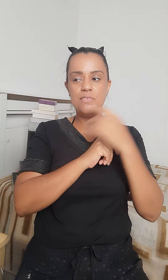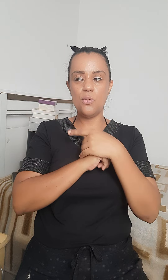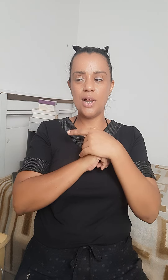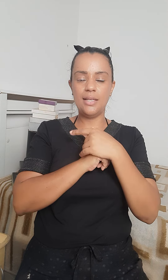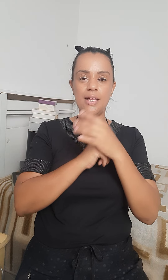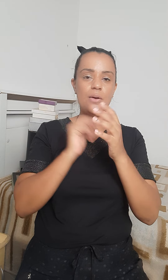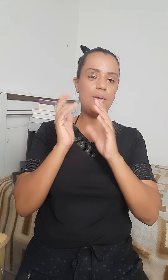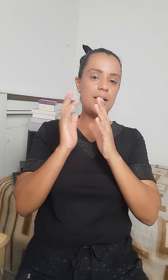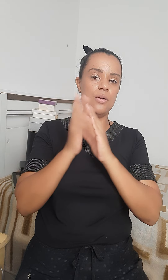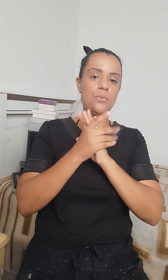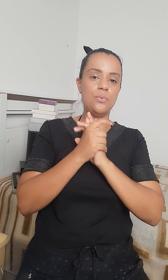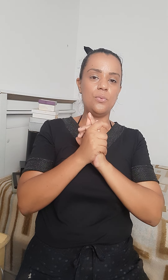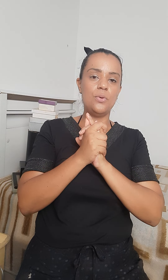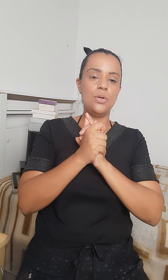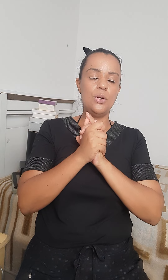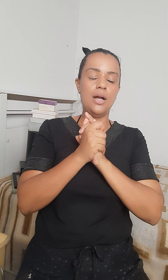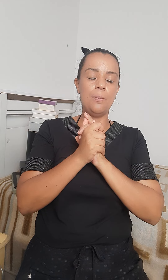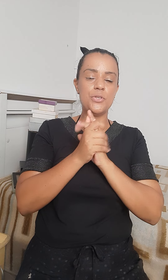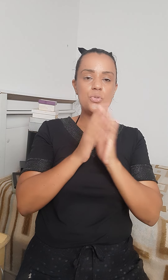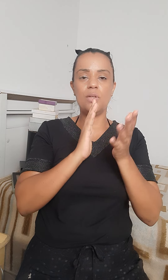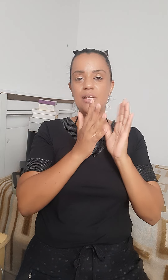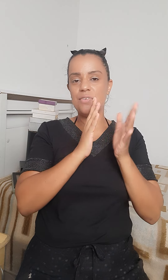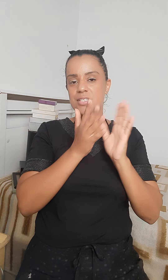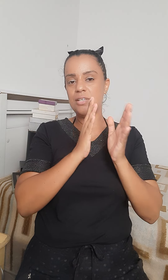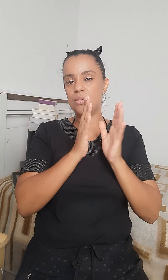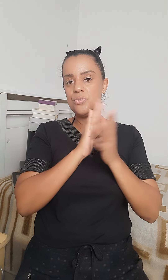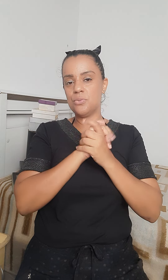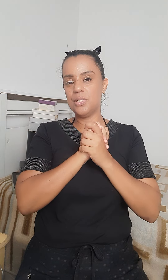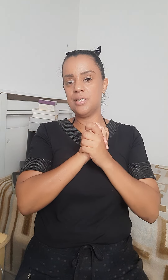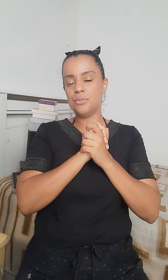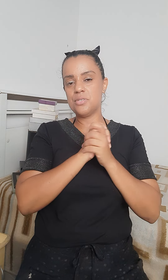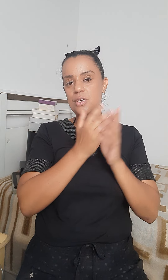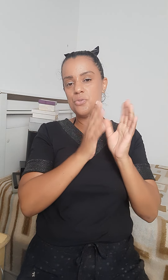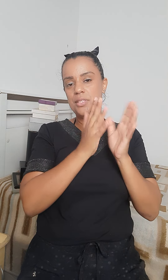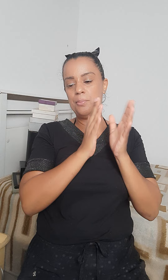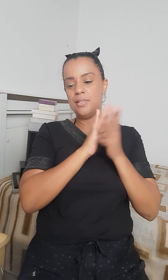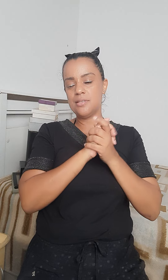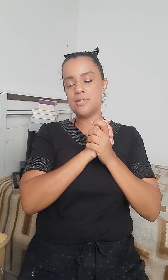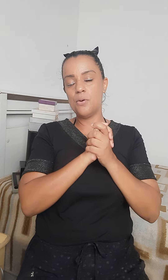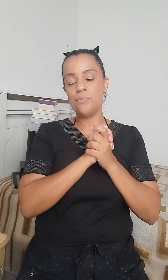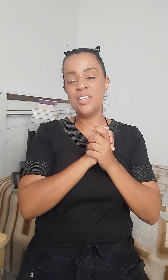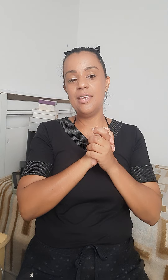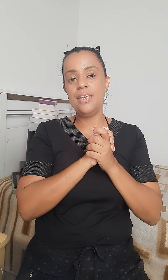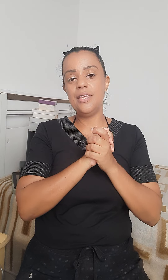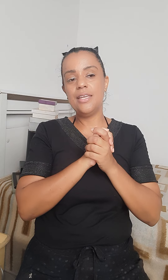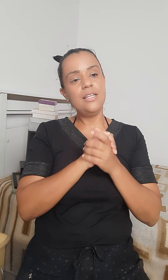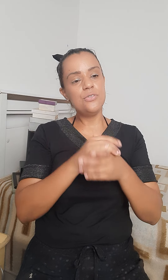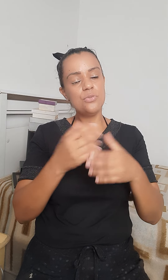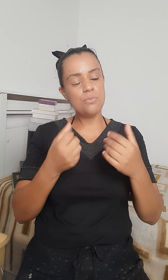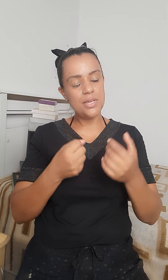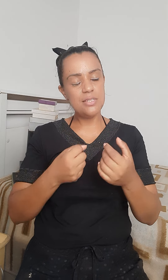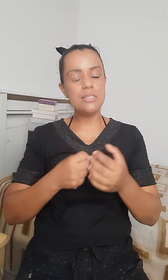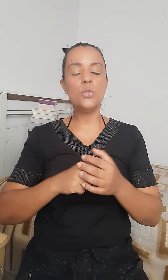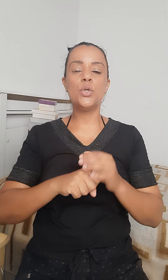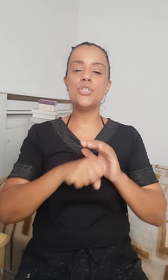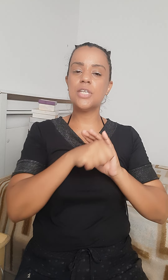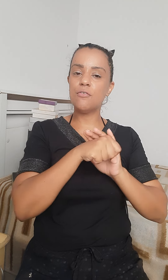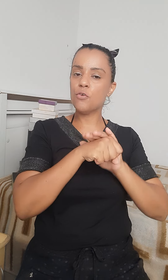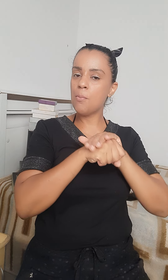no canal lá, a pessoa lá fazendo a sua tradução, a sua interpretação, e aí eles usam mais esse noite, que é formal,